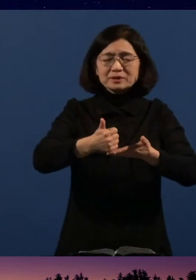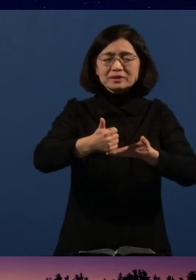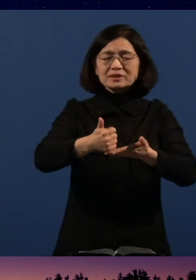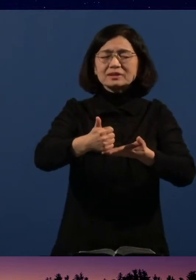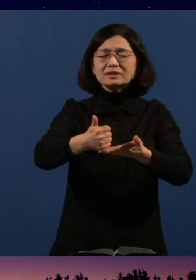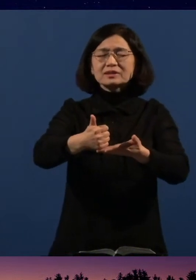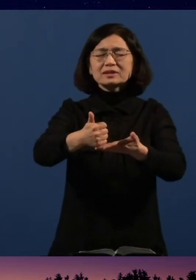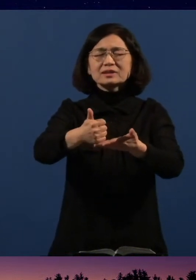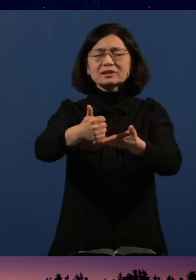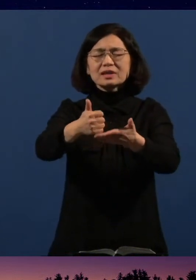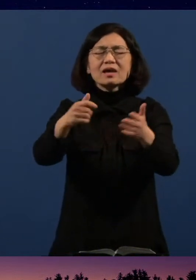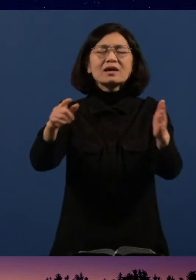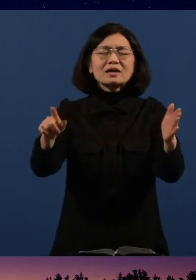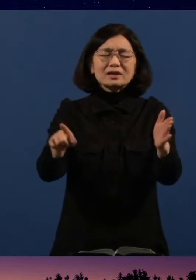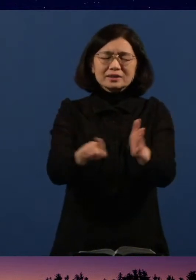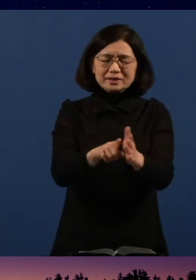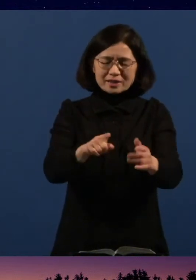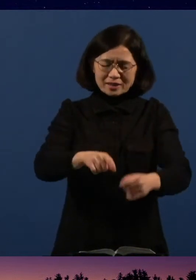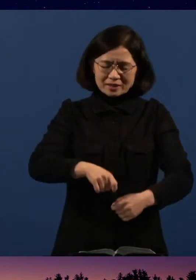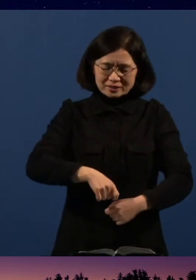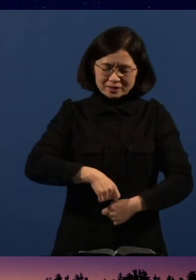하나님은